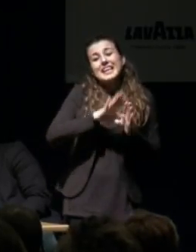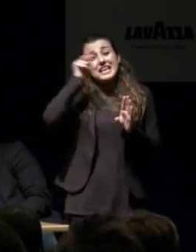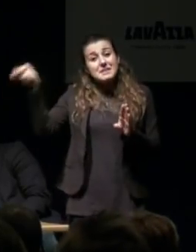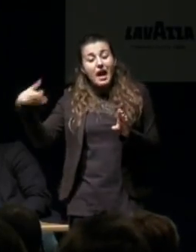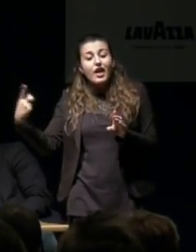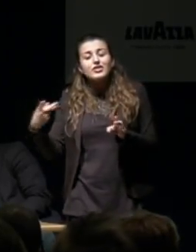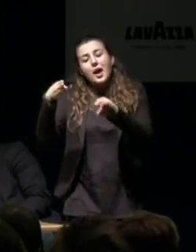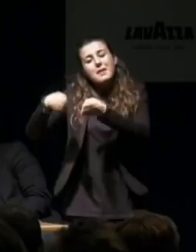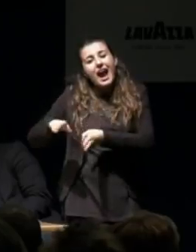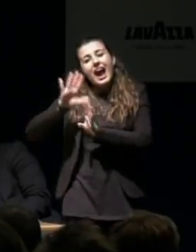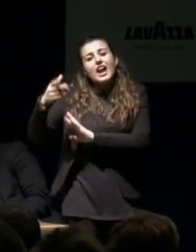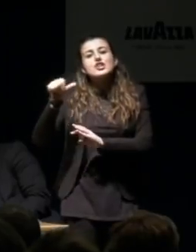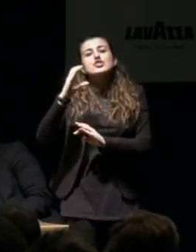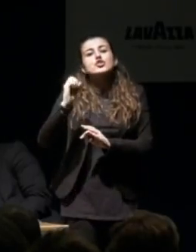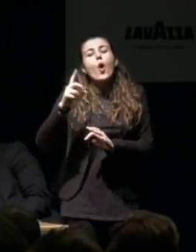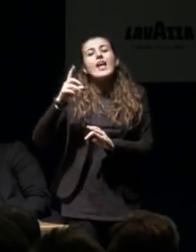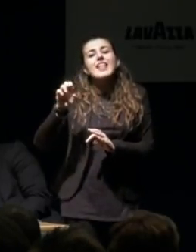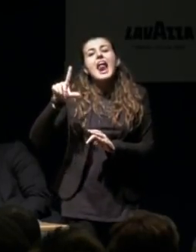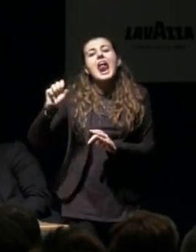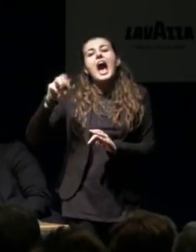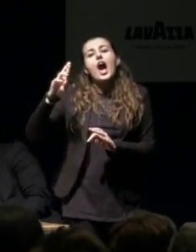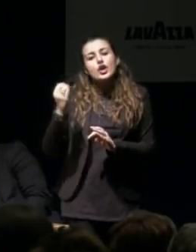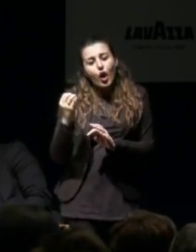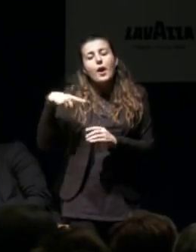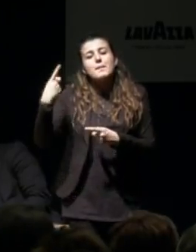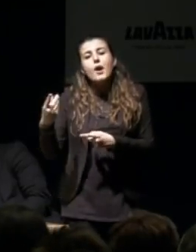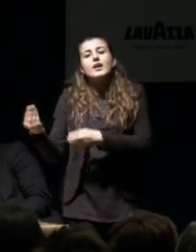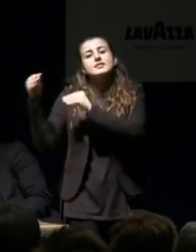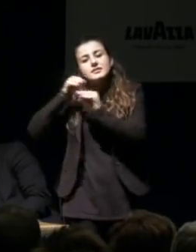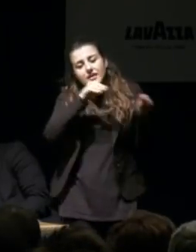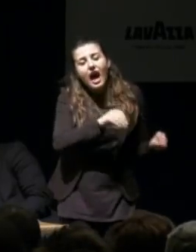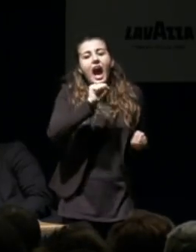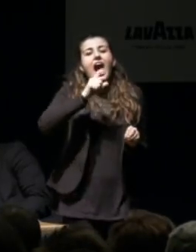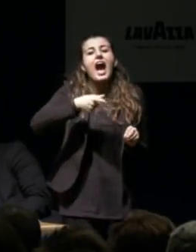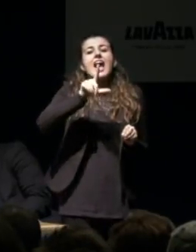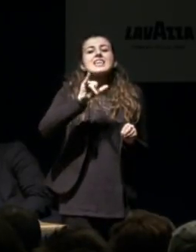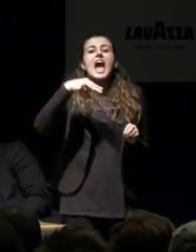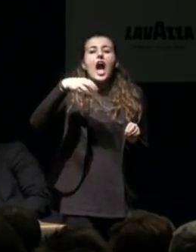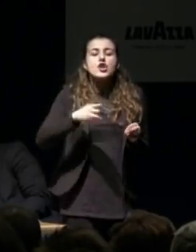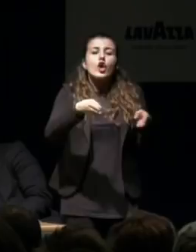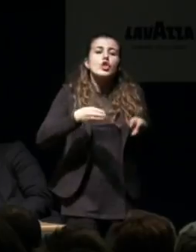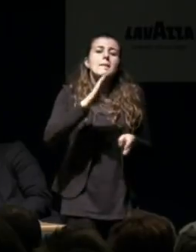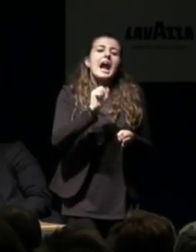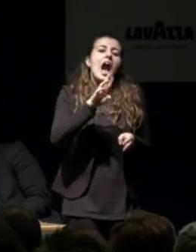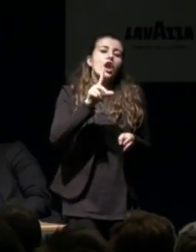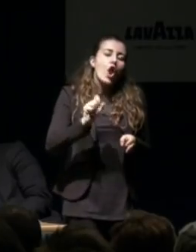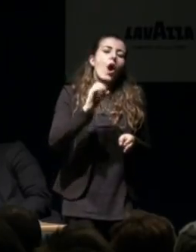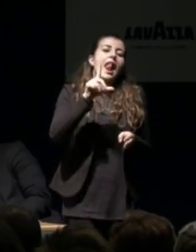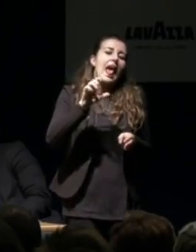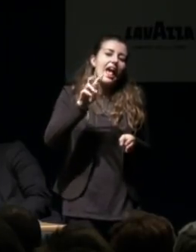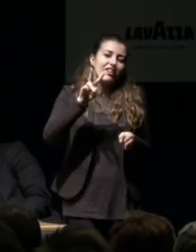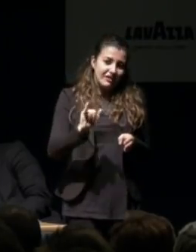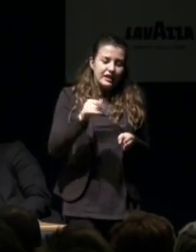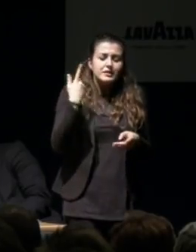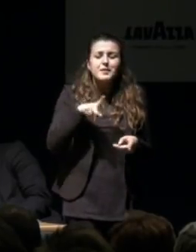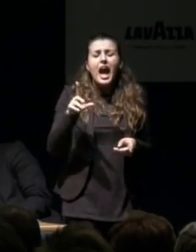eravamo andati sulla tomba di scotellaro poi da lì si è passati al jan sulla tomba di carlo levi era come come dire per lui era